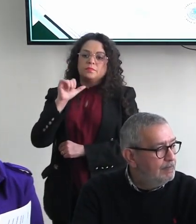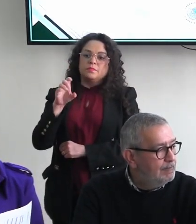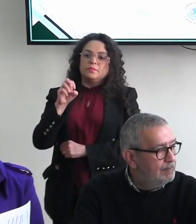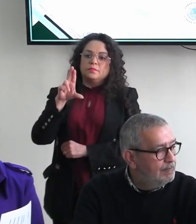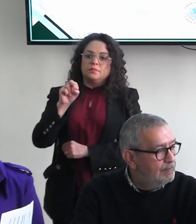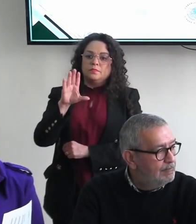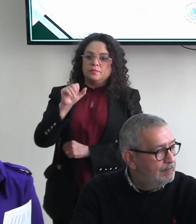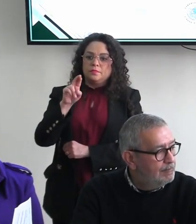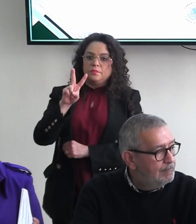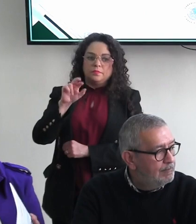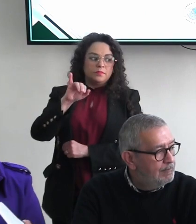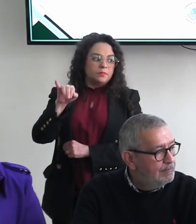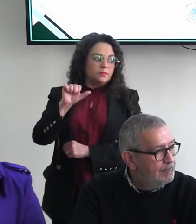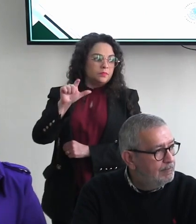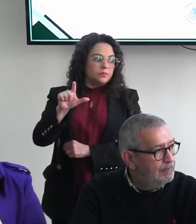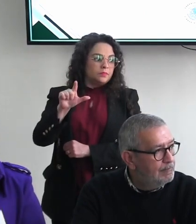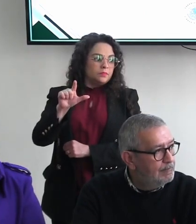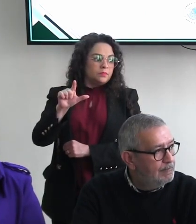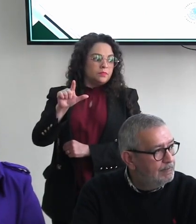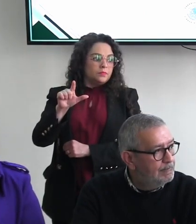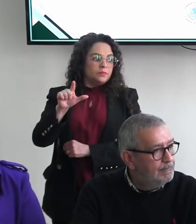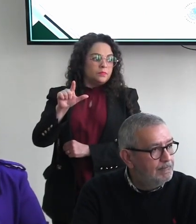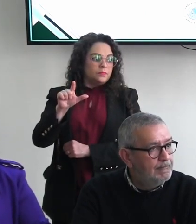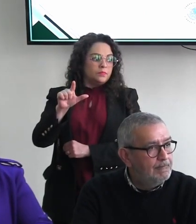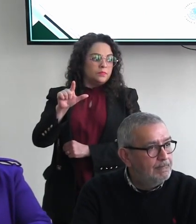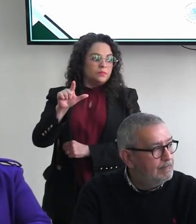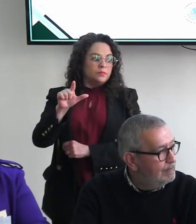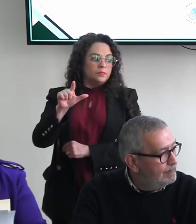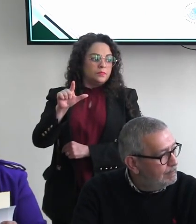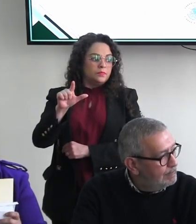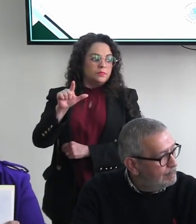Alejandro Carvajal González. Del grupo...